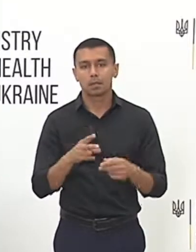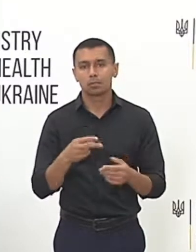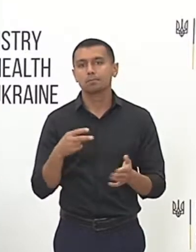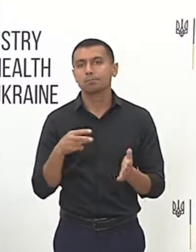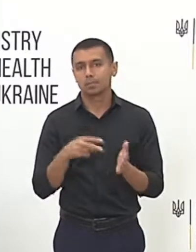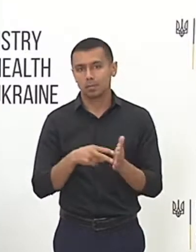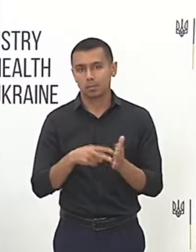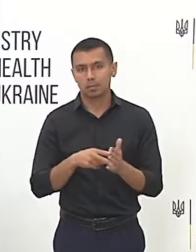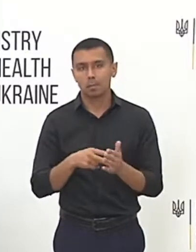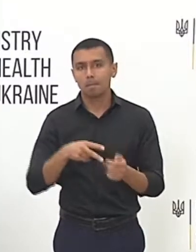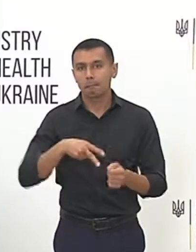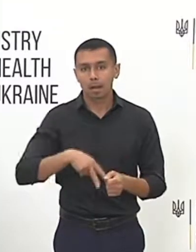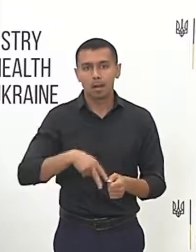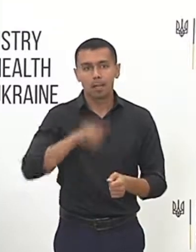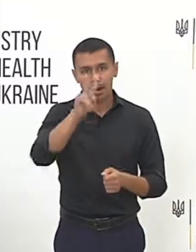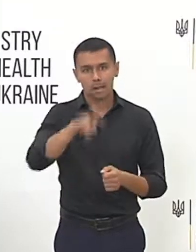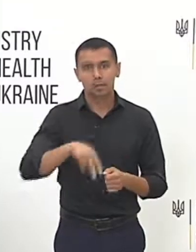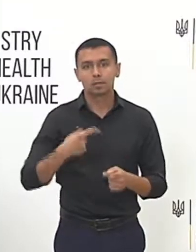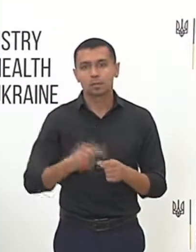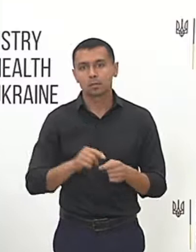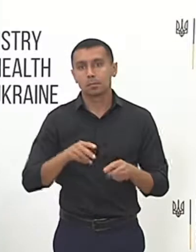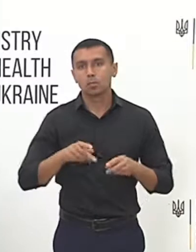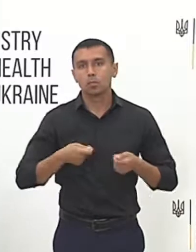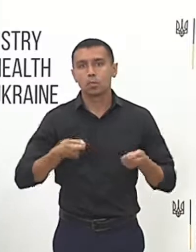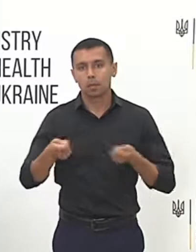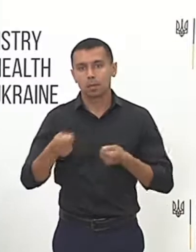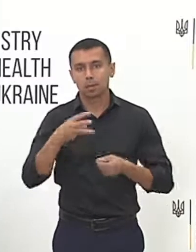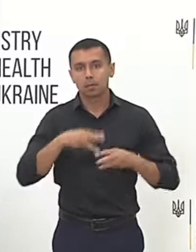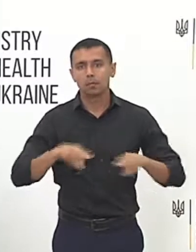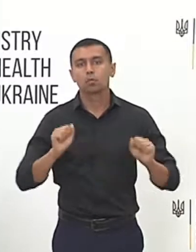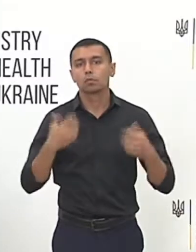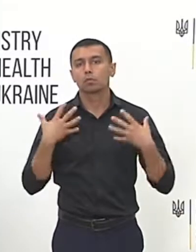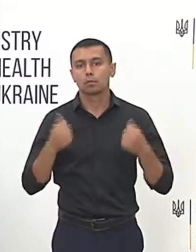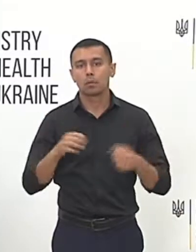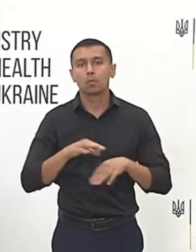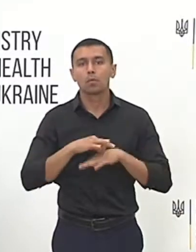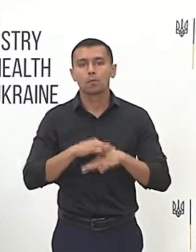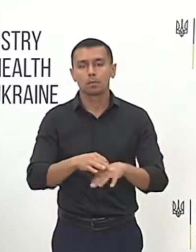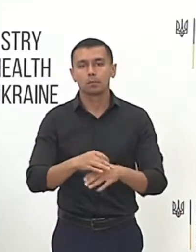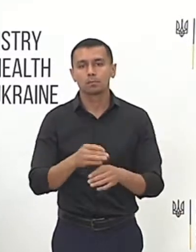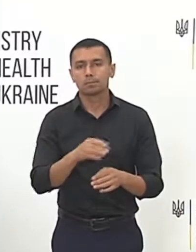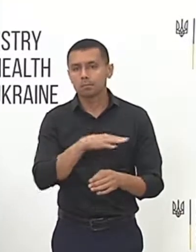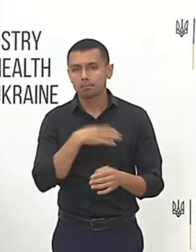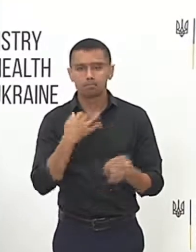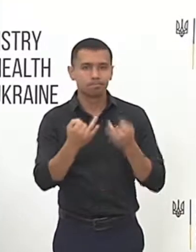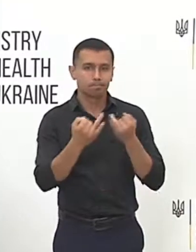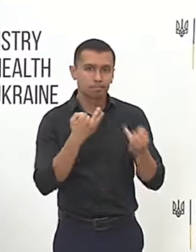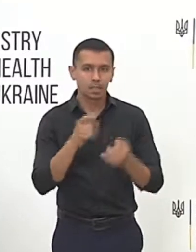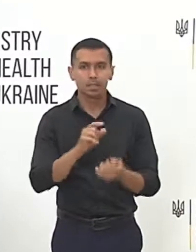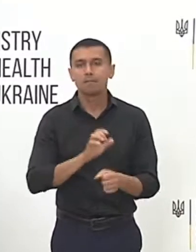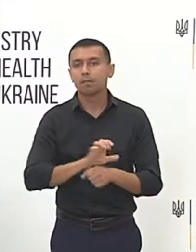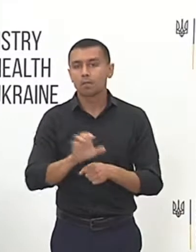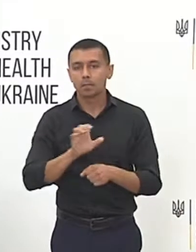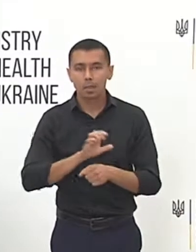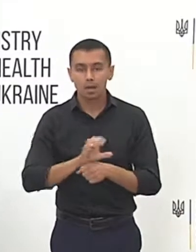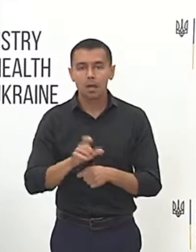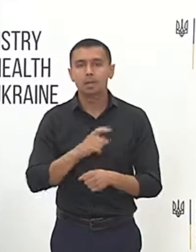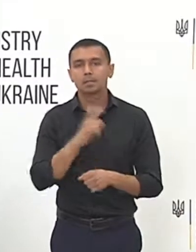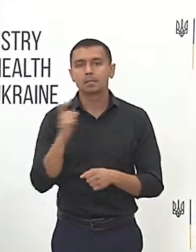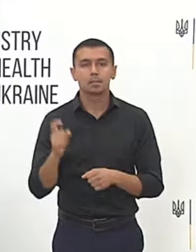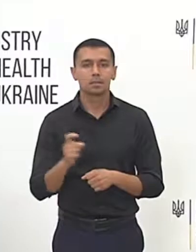ціною. Паралельно з цим уряд, Міністерство охорони здоров'я проводить ряд перемовин з виробниками,